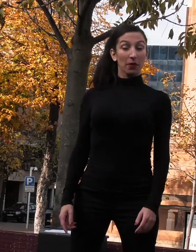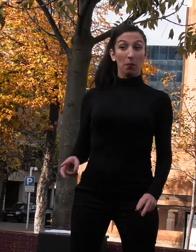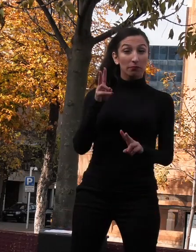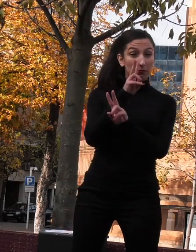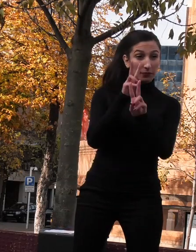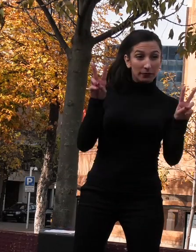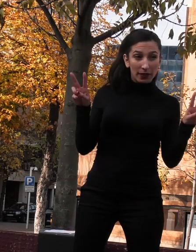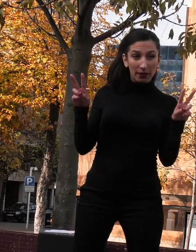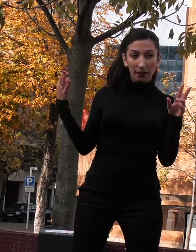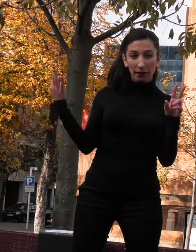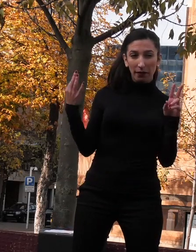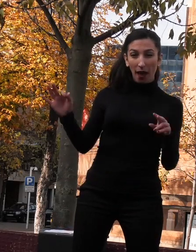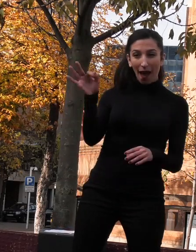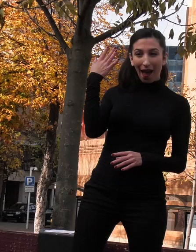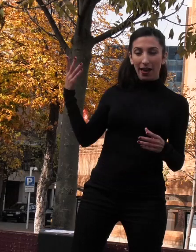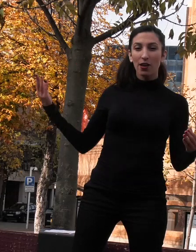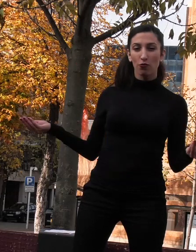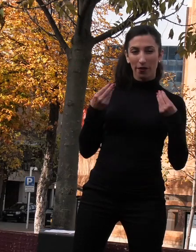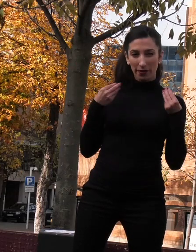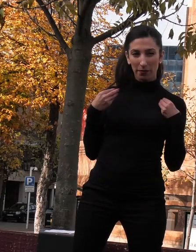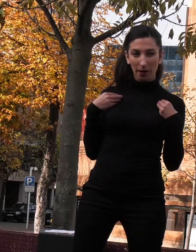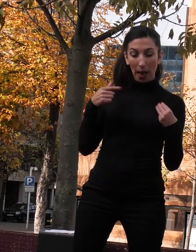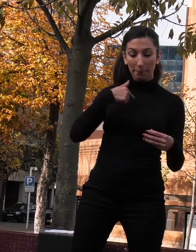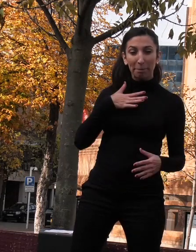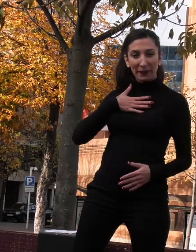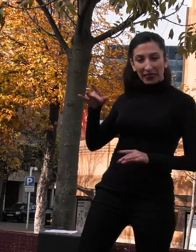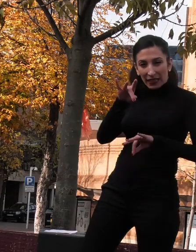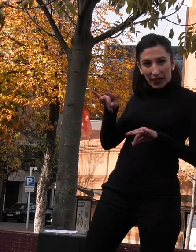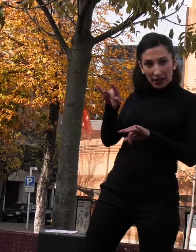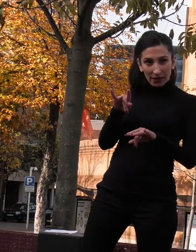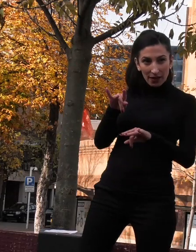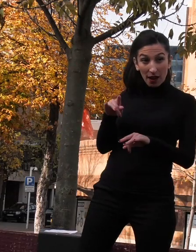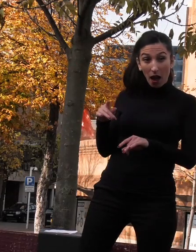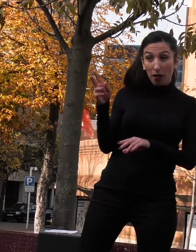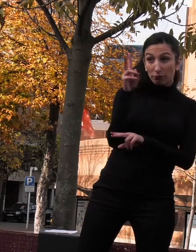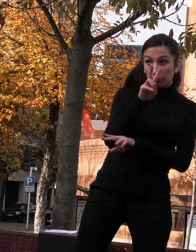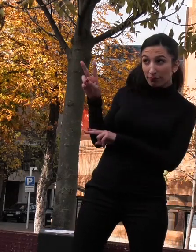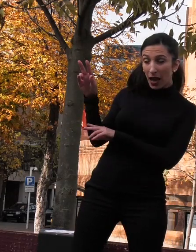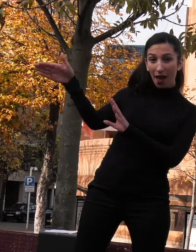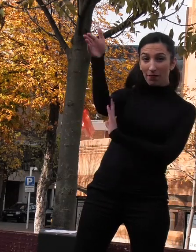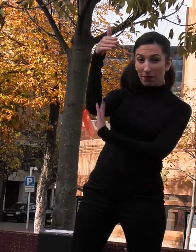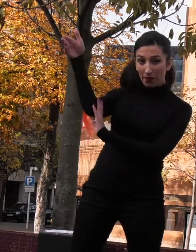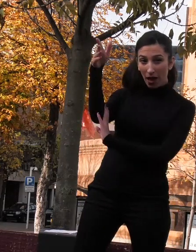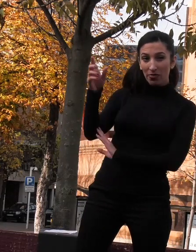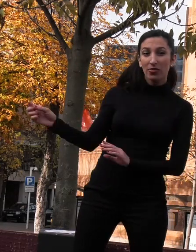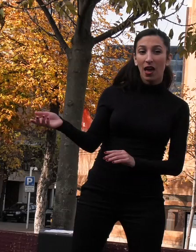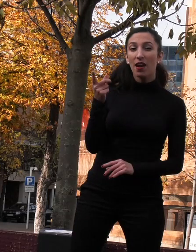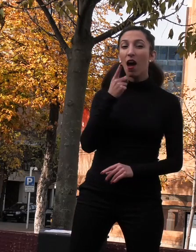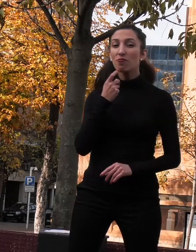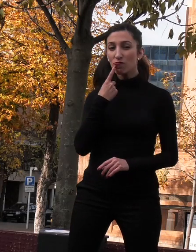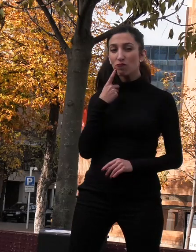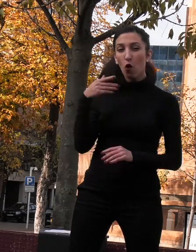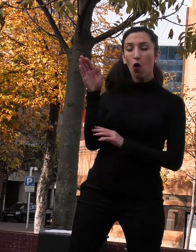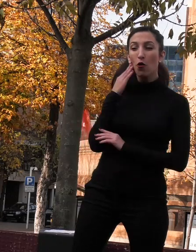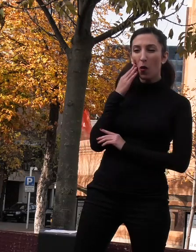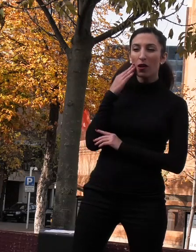ver a esta Gerona viva, mi tierra pintada de rojo y gualda, la bandera que